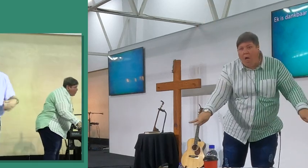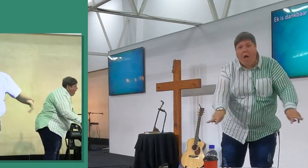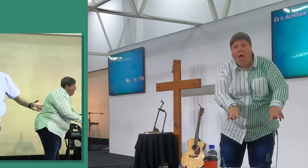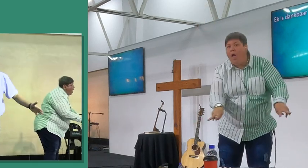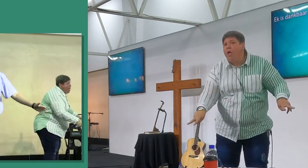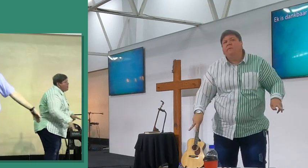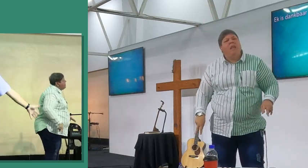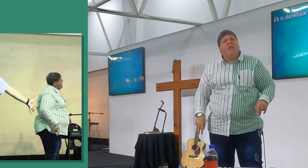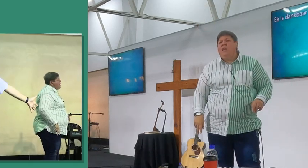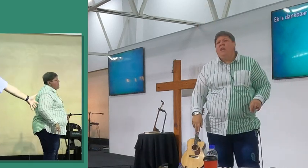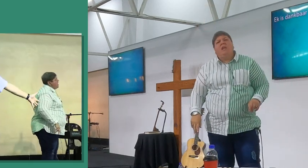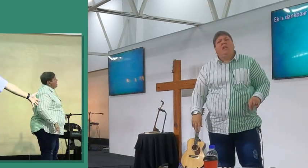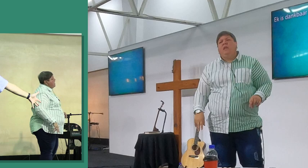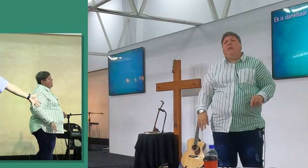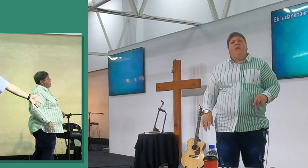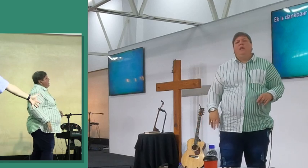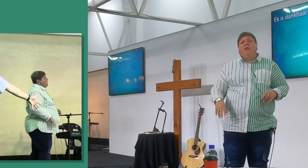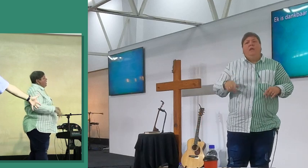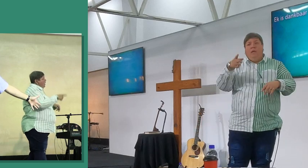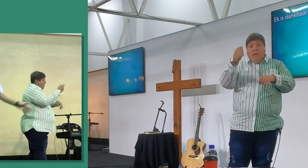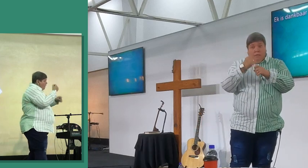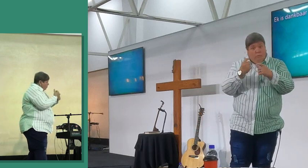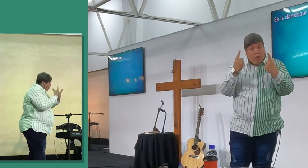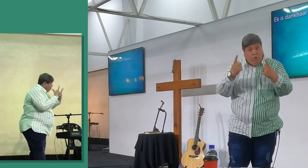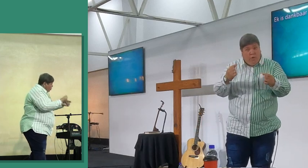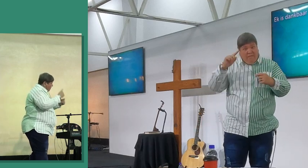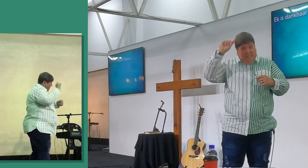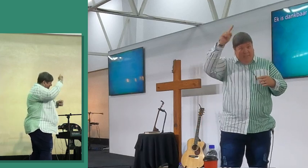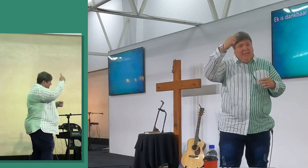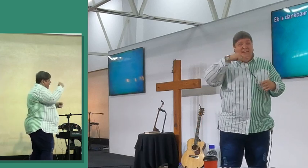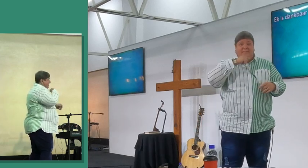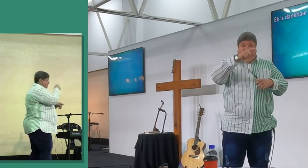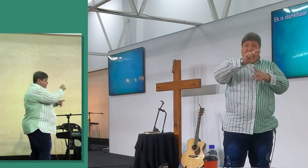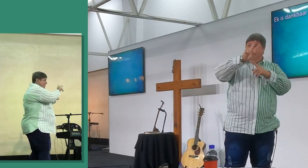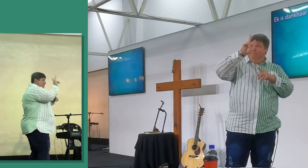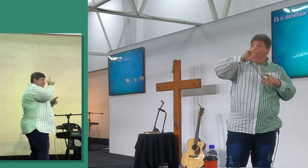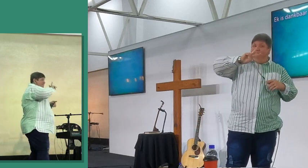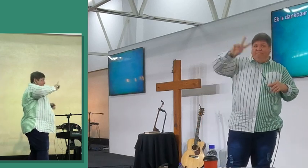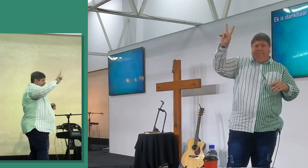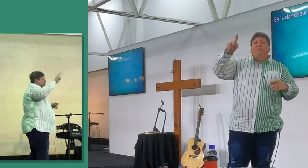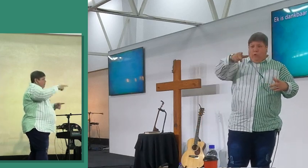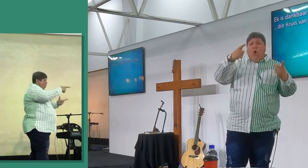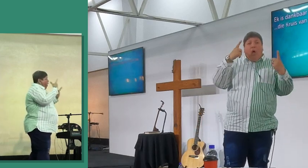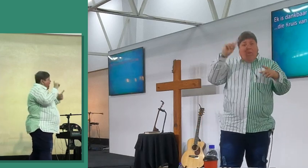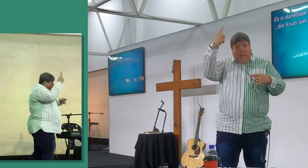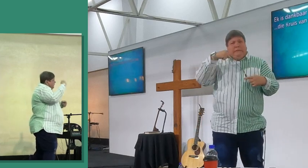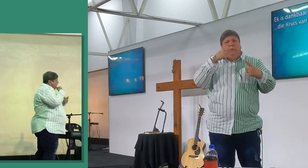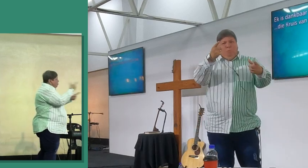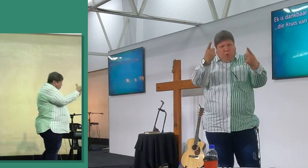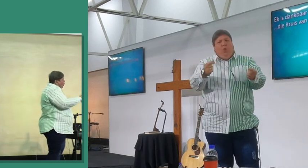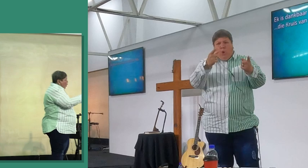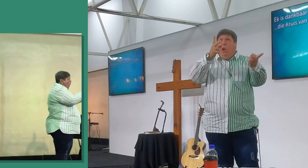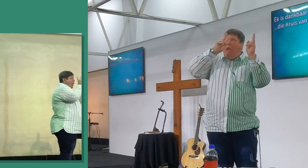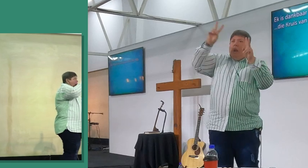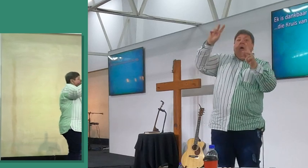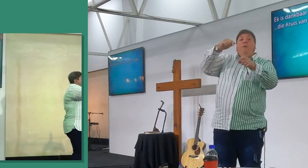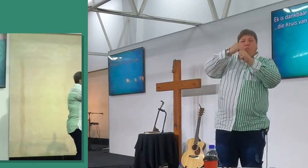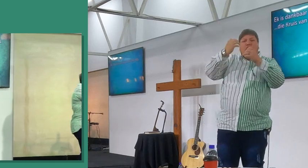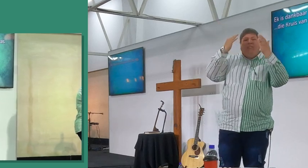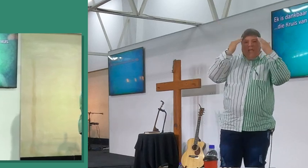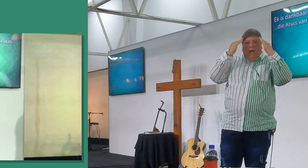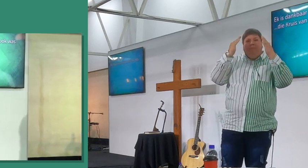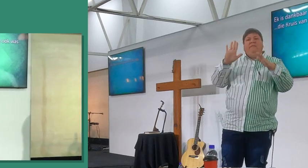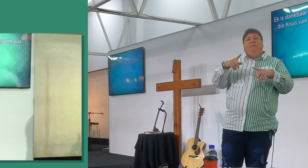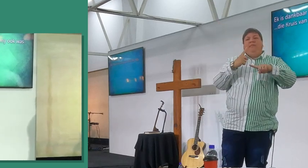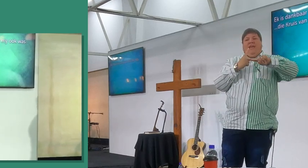wat, ek nie vir die Heerde, sê, Heerde doen het aan my, en ek wacht die Heerde het aan my doen nie, hier is iets wat ek moet doen, die Heerde sê, my ek moet dit doen, so, hier is jou ook dankbaar, ek is dankbaar, dat